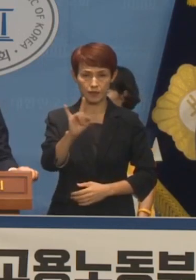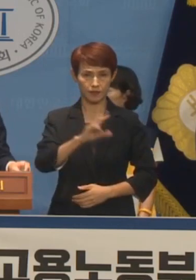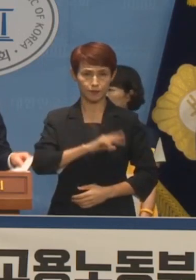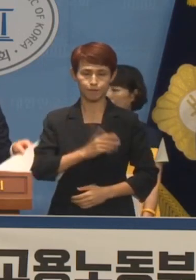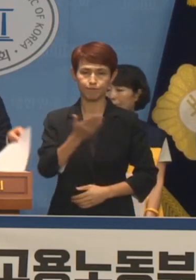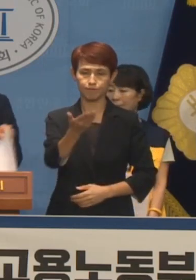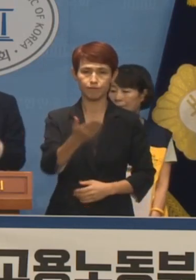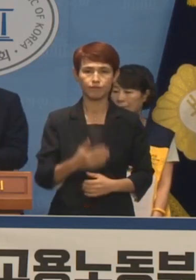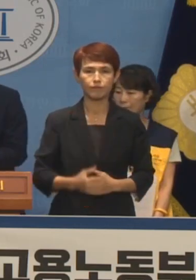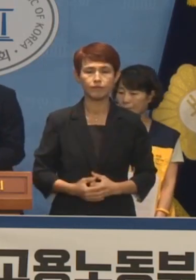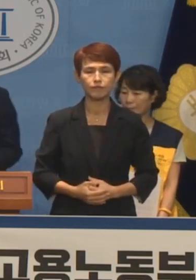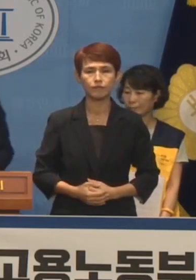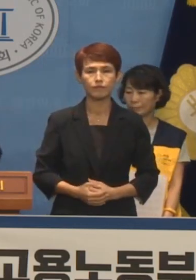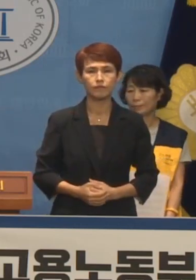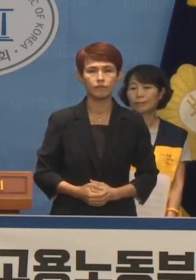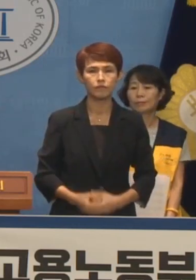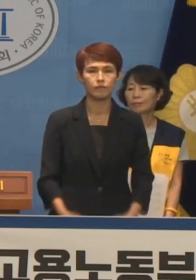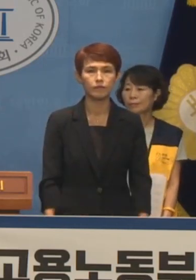하겠습니다.